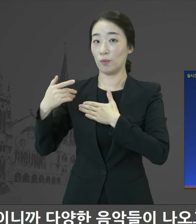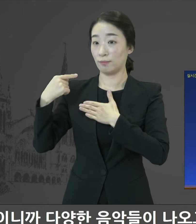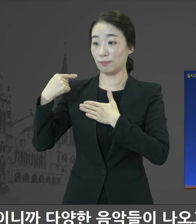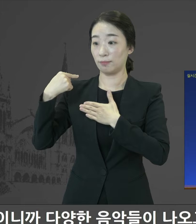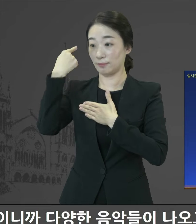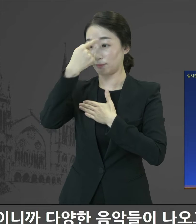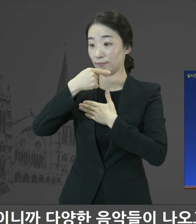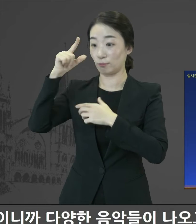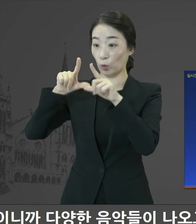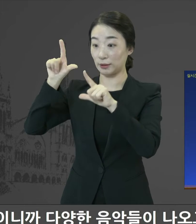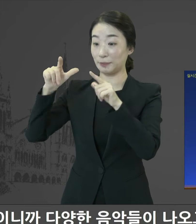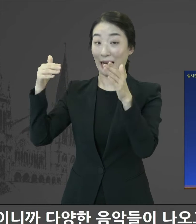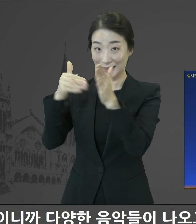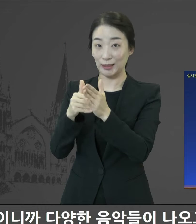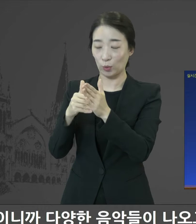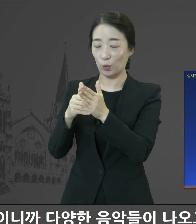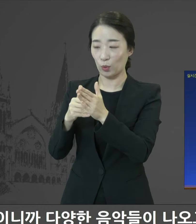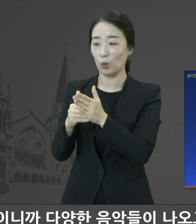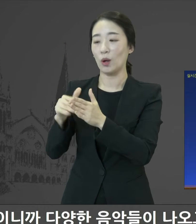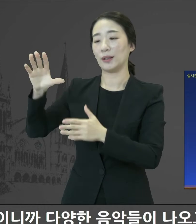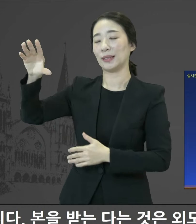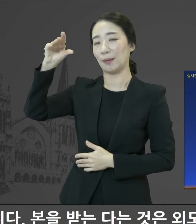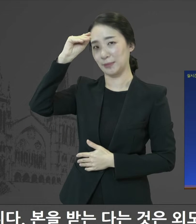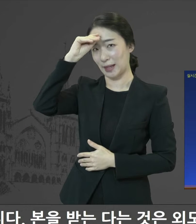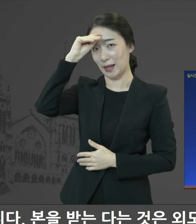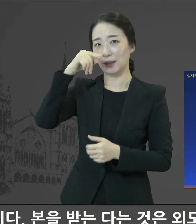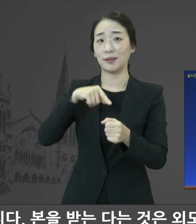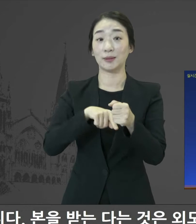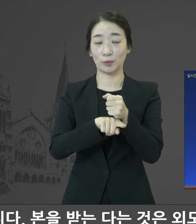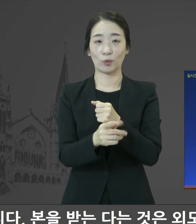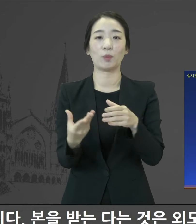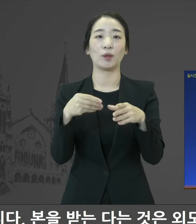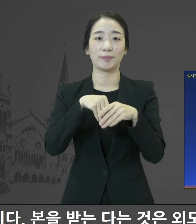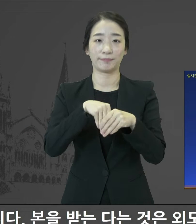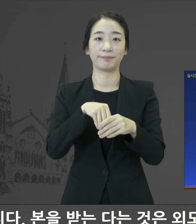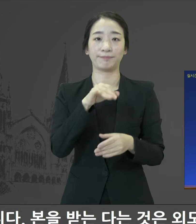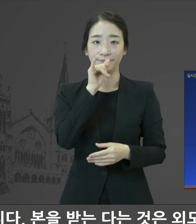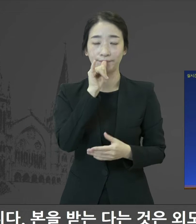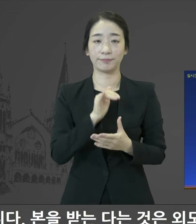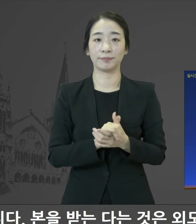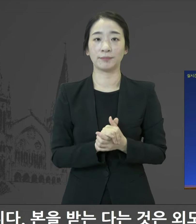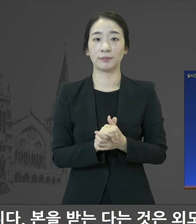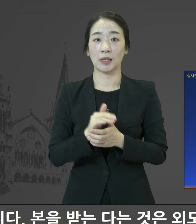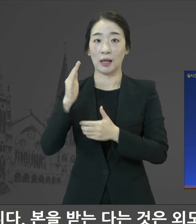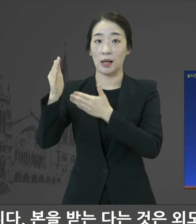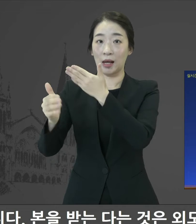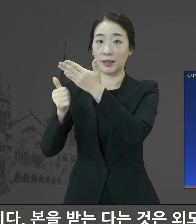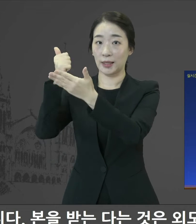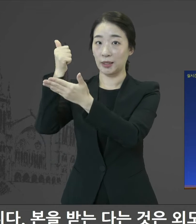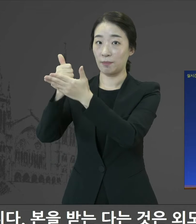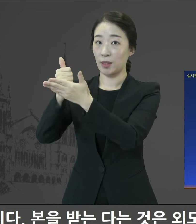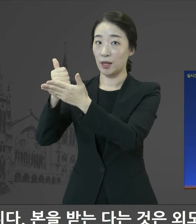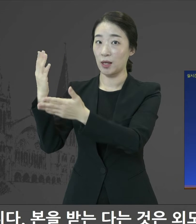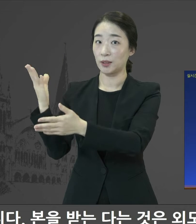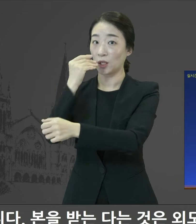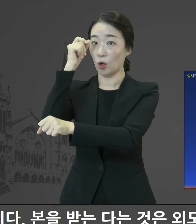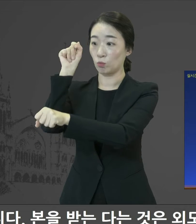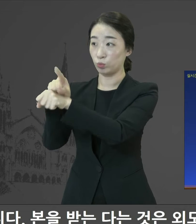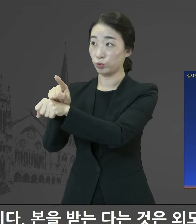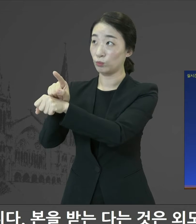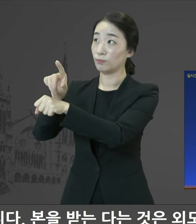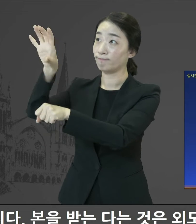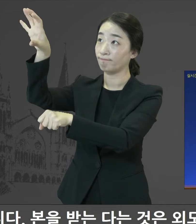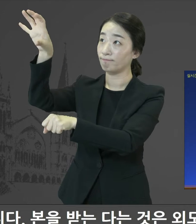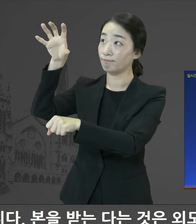구체적이었다는 것이죠. 오늘 성경에서 말해주는 하나님을 본받는 것은 하나님의 성품을 본받는 겁니다. 우리는 하나님의